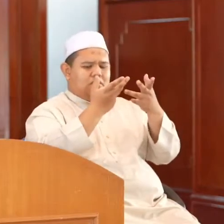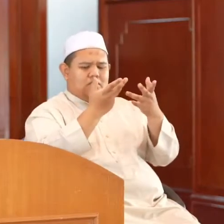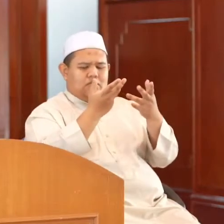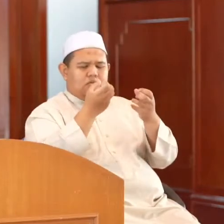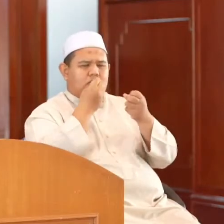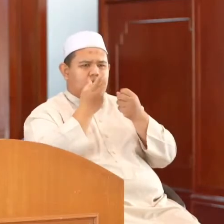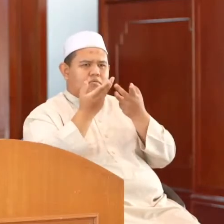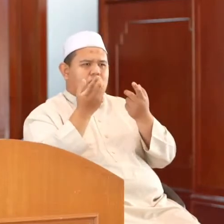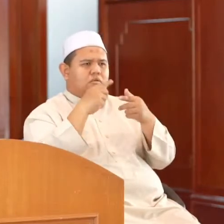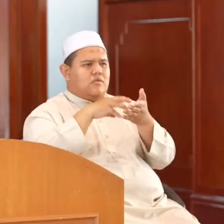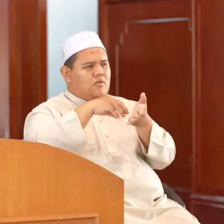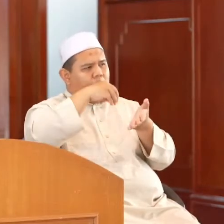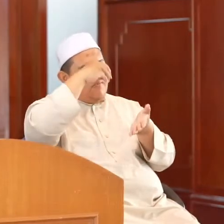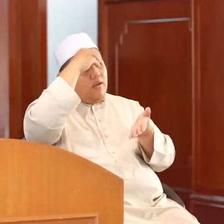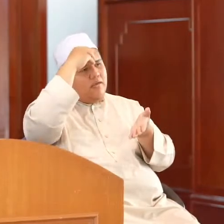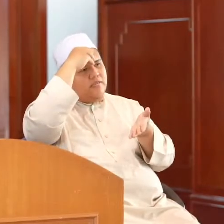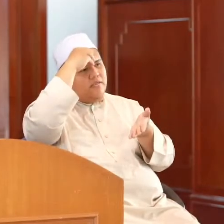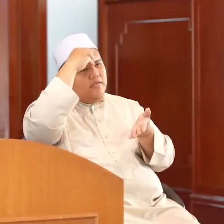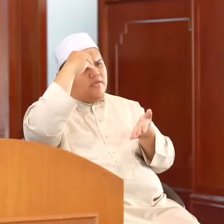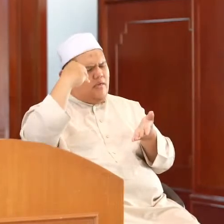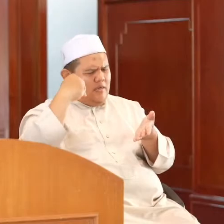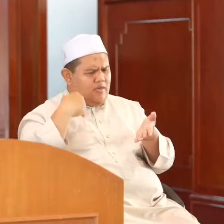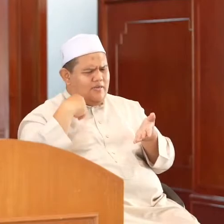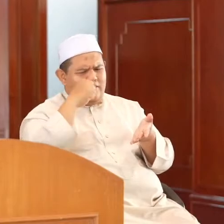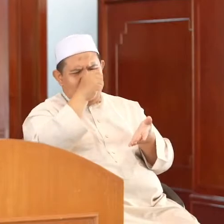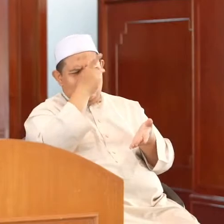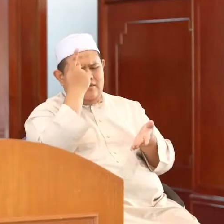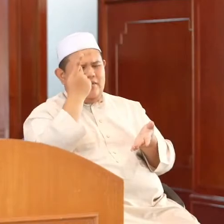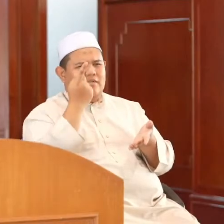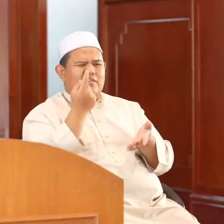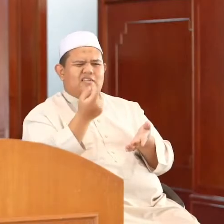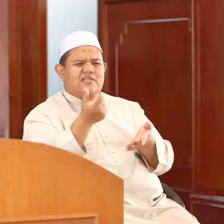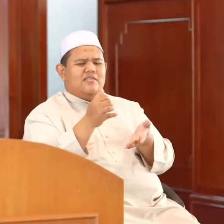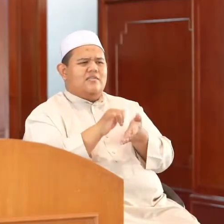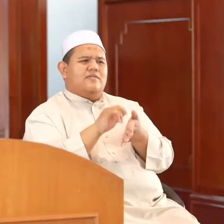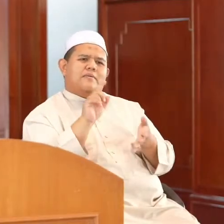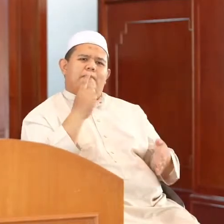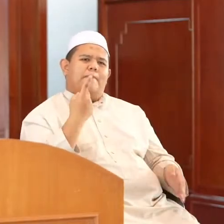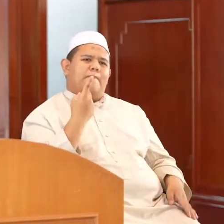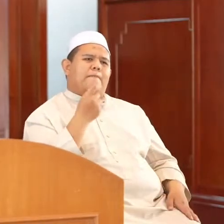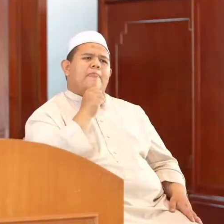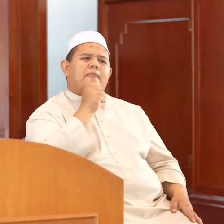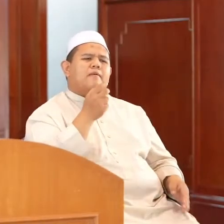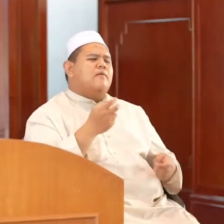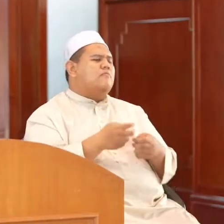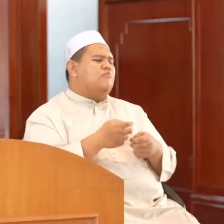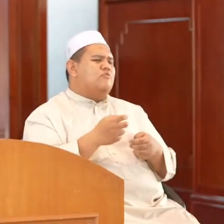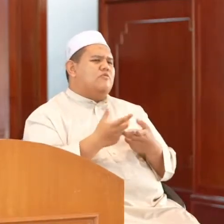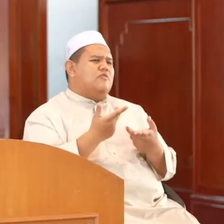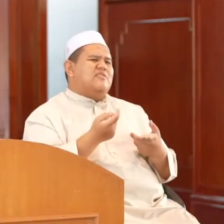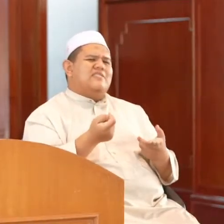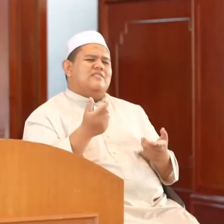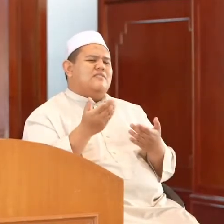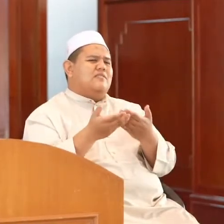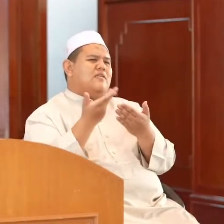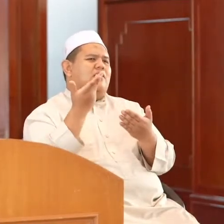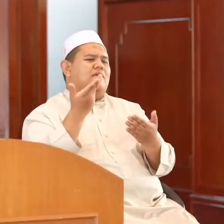selalu hadir dalam majlis ilmu. Ada satu sebab kecil je, bukan payah sangat pun.